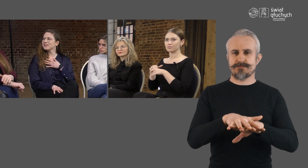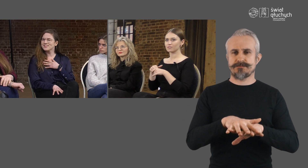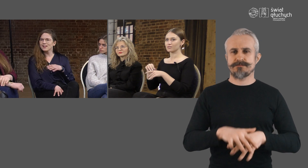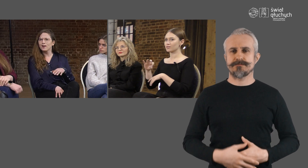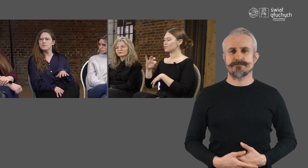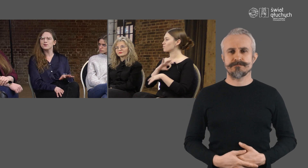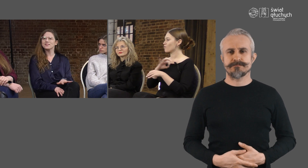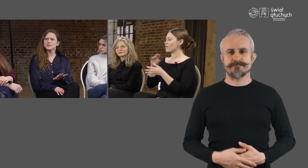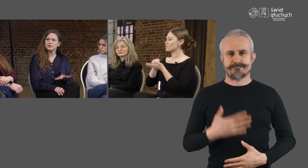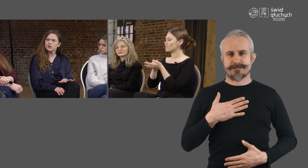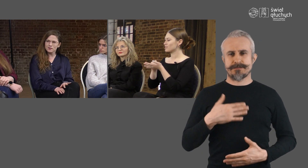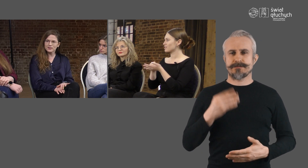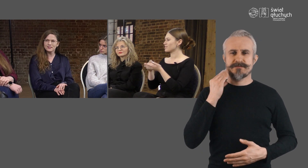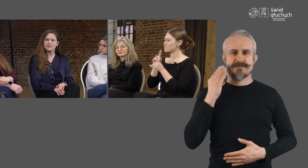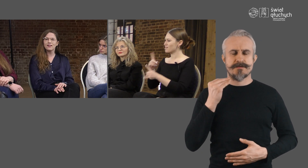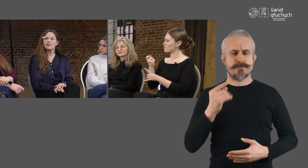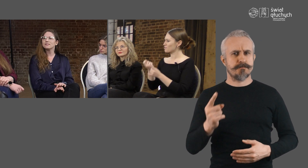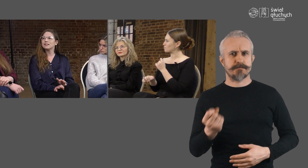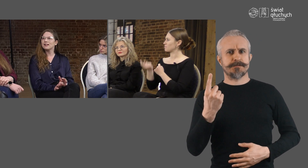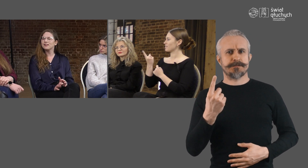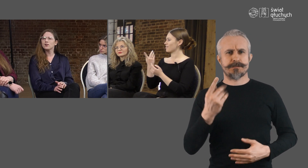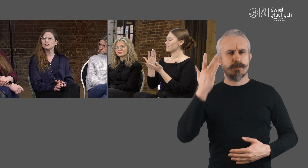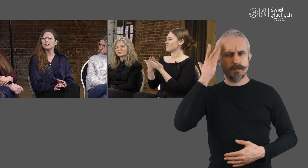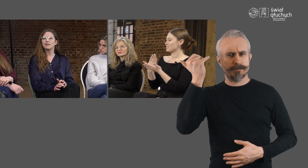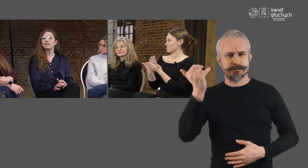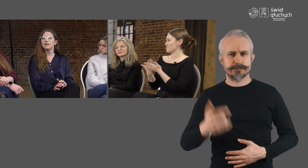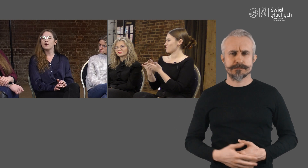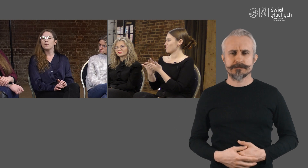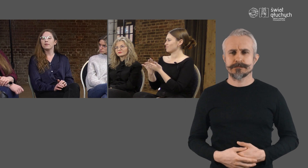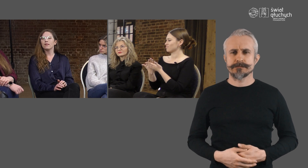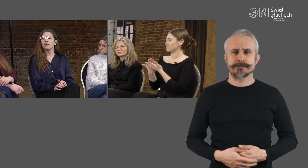moje doświadczenie może jest zbyt kontrowersyjne, dlatego że